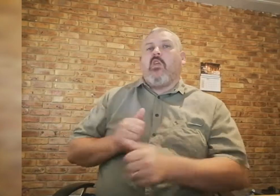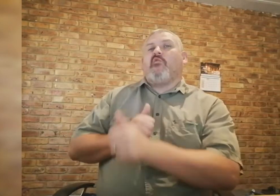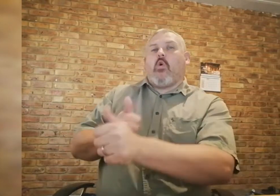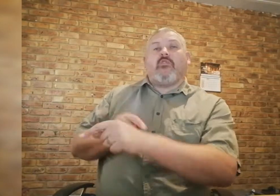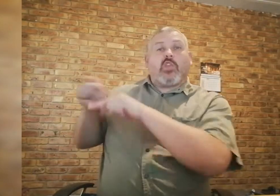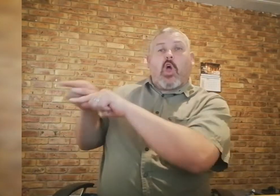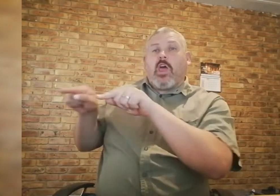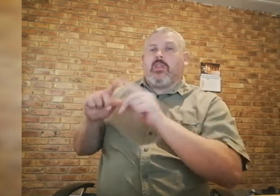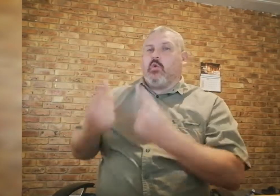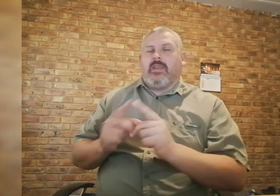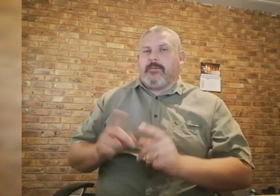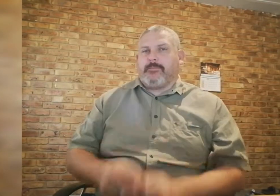nie voor wat hulle doen nie.